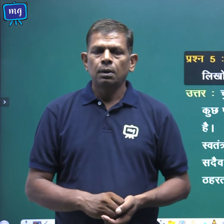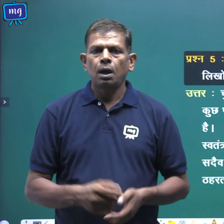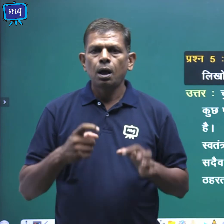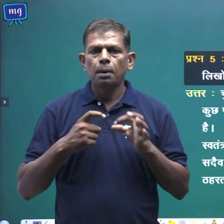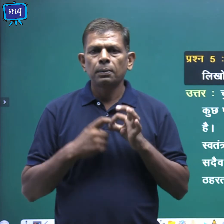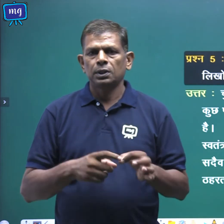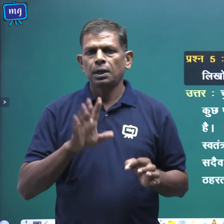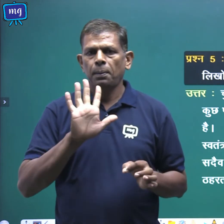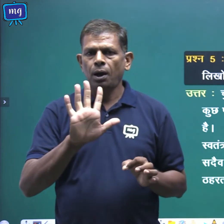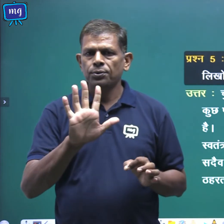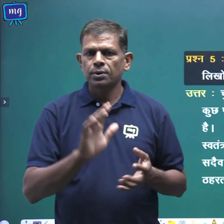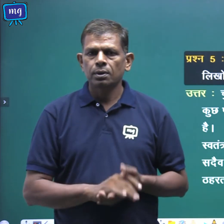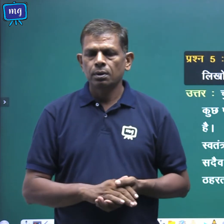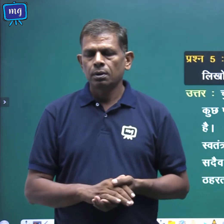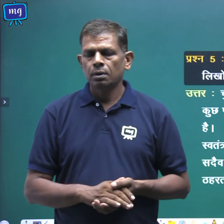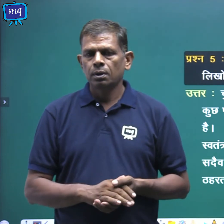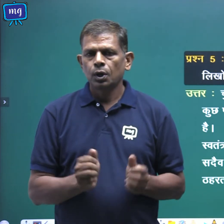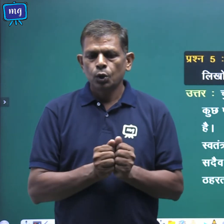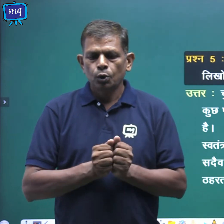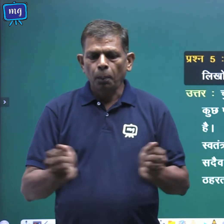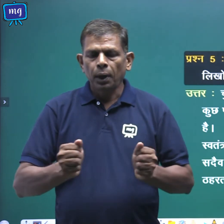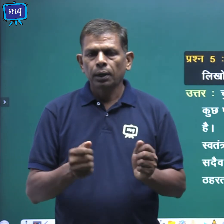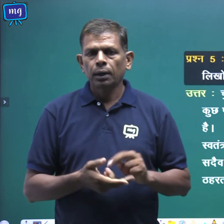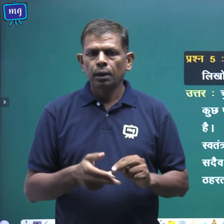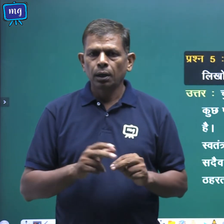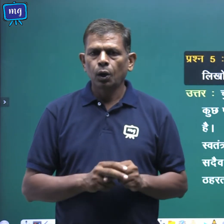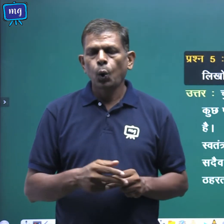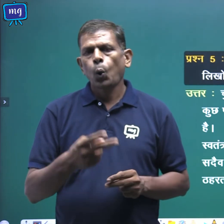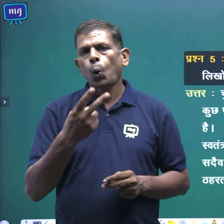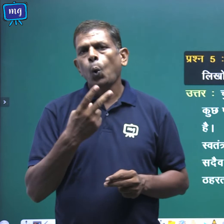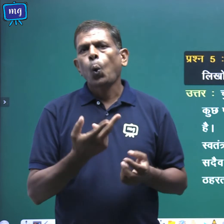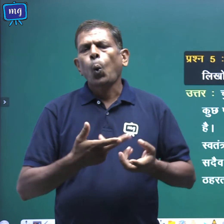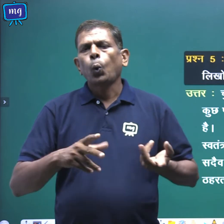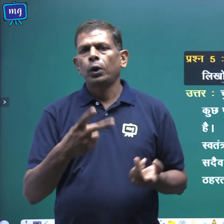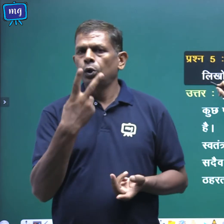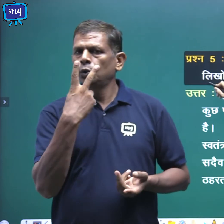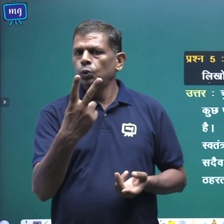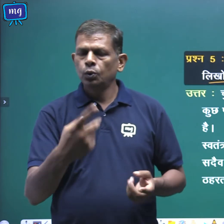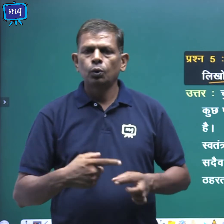प्रश्न 5, चुंबक के कोई दो गुण लिखो।